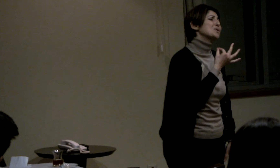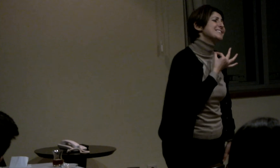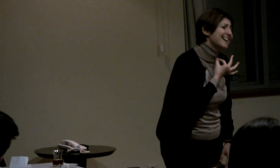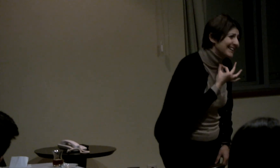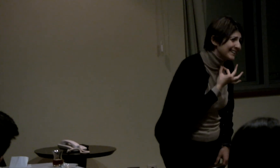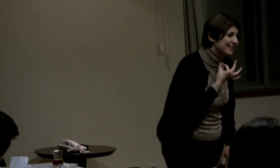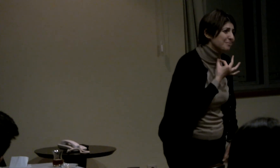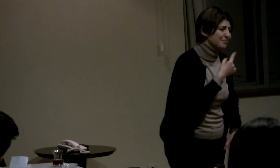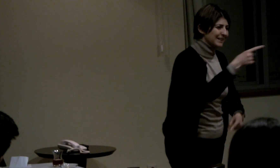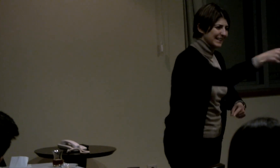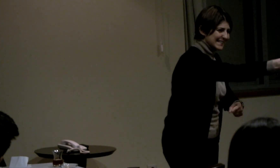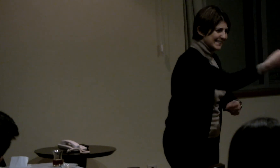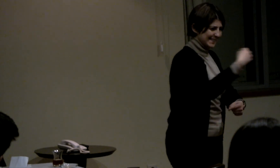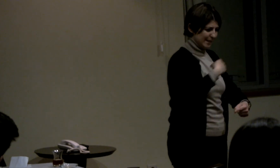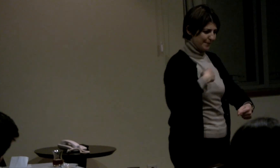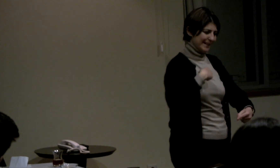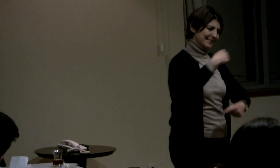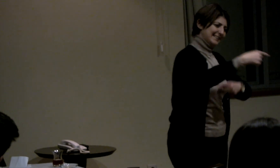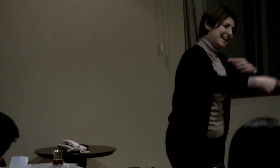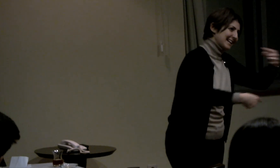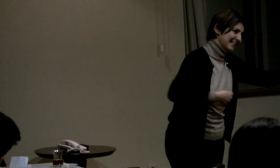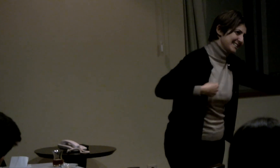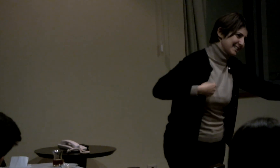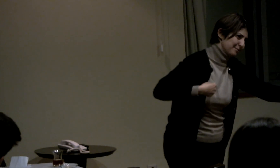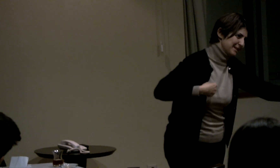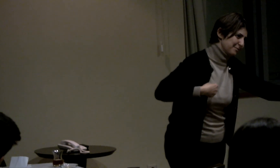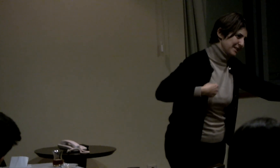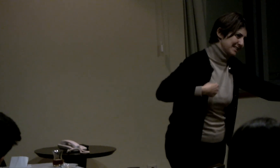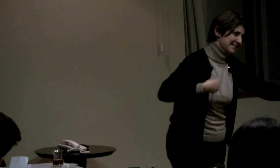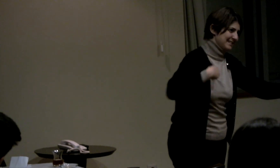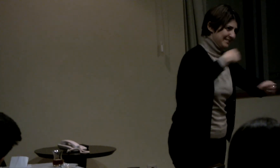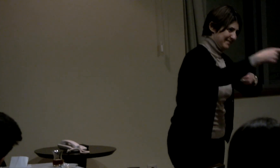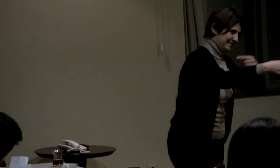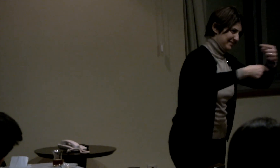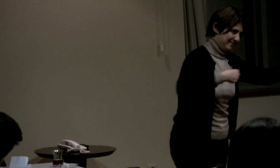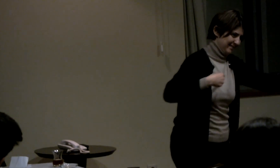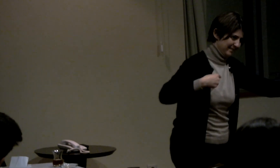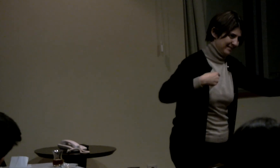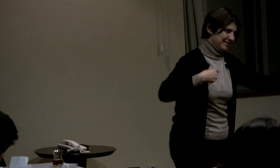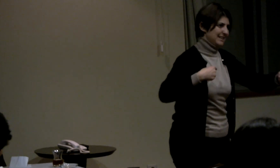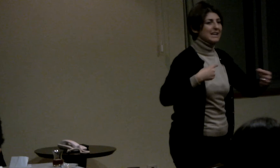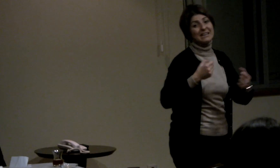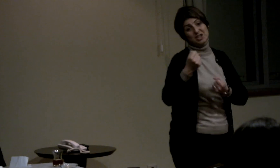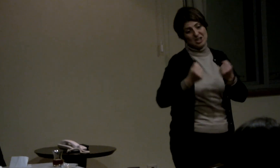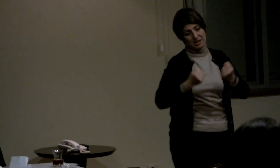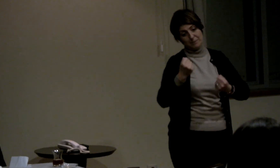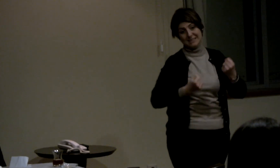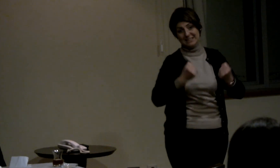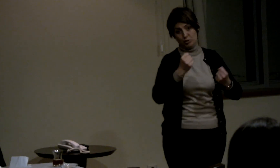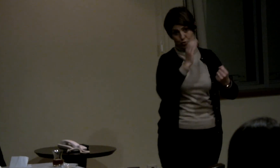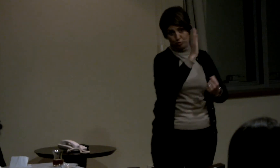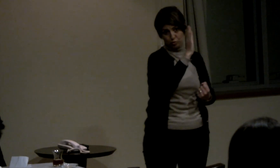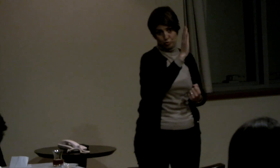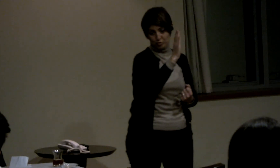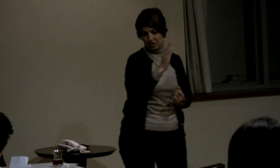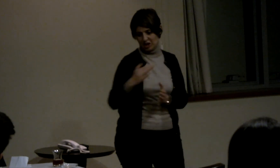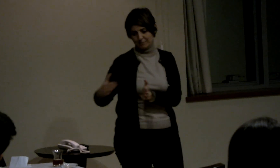rica ederim. Sizle ben yer değiştirebilir miyiz? Ya da işte arabada gidiyoruz, cam